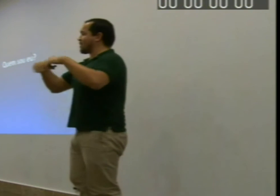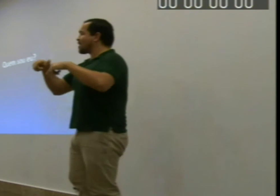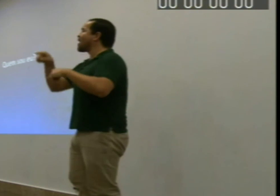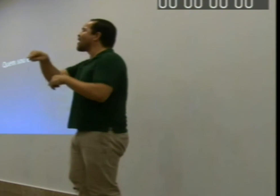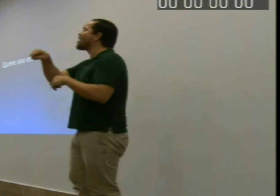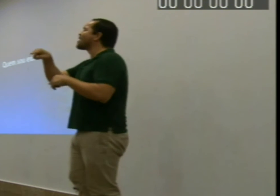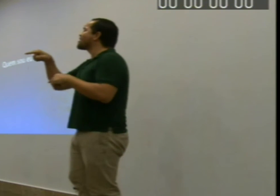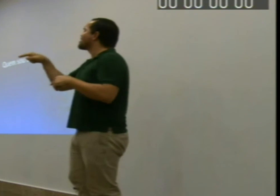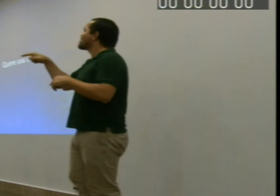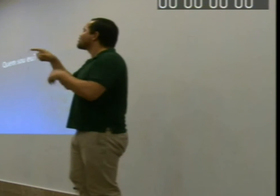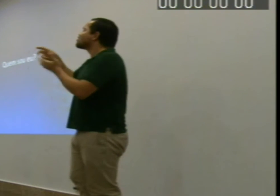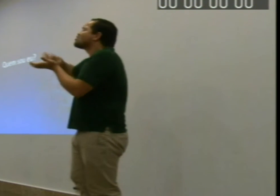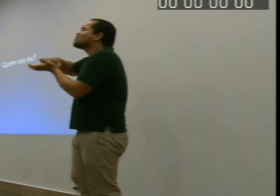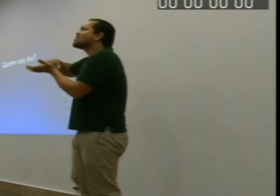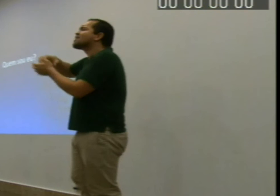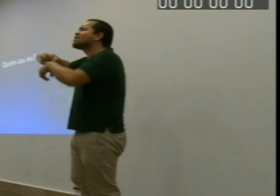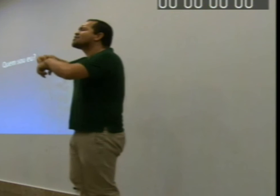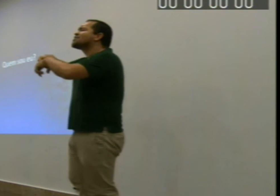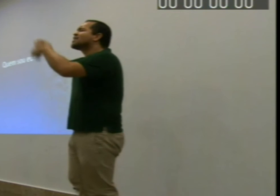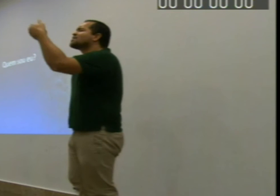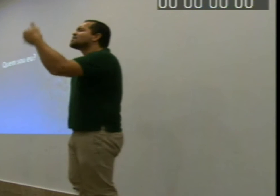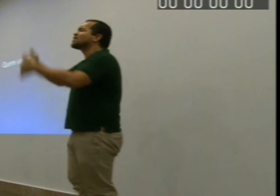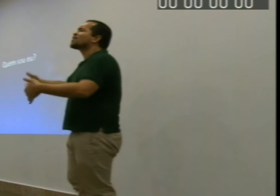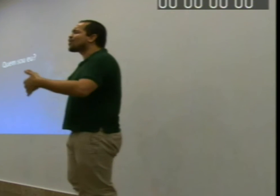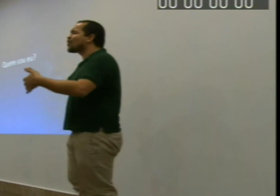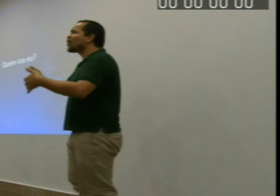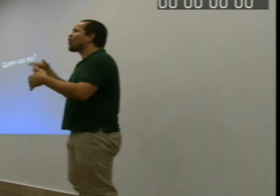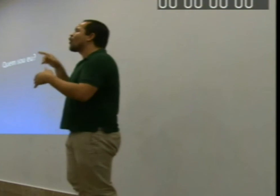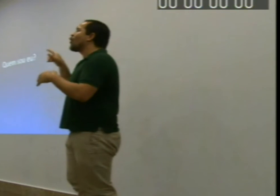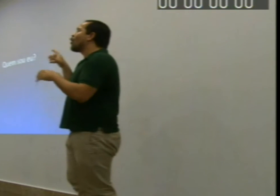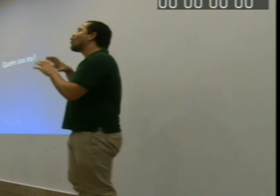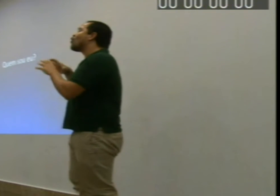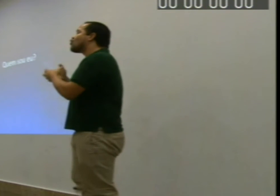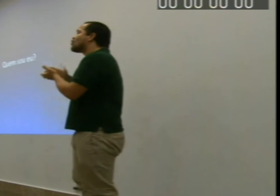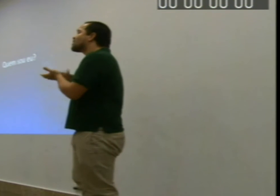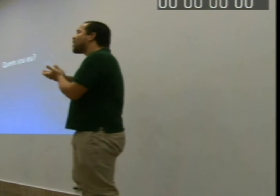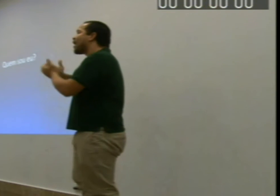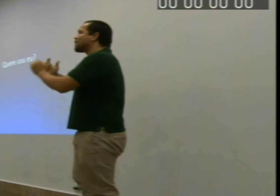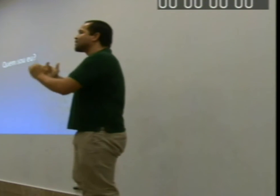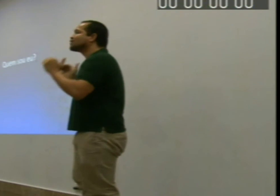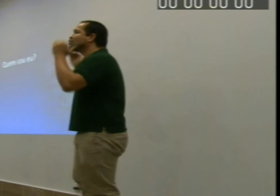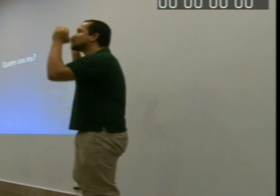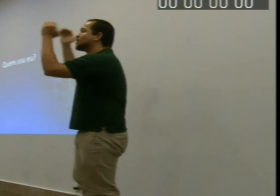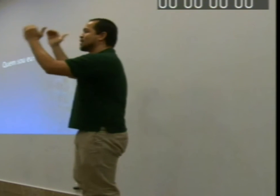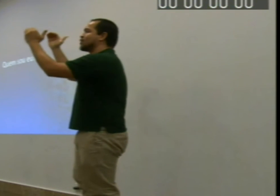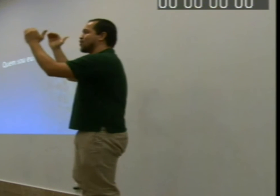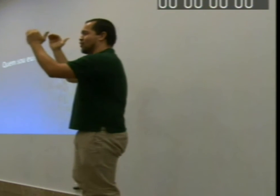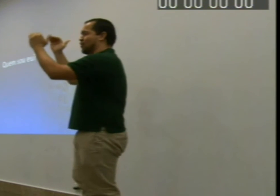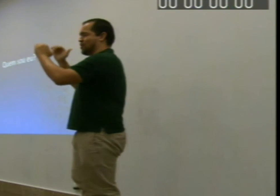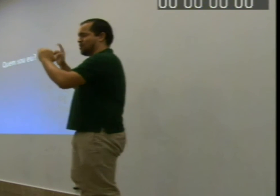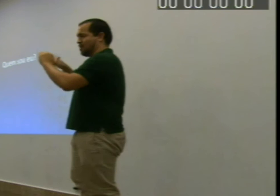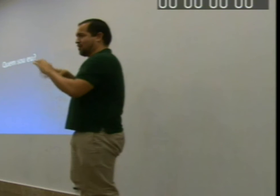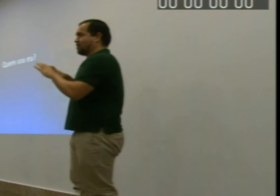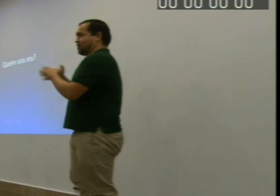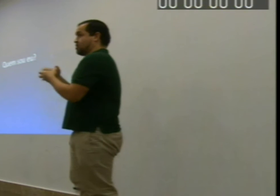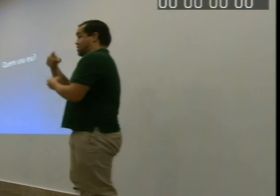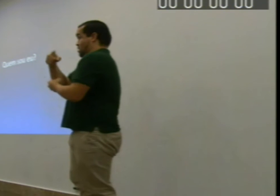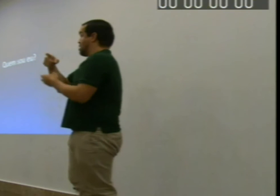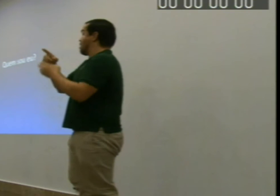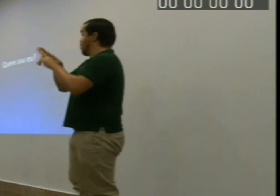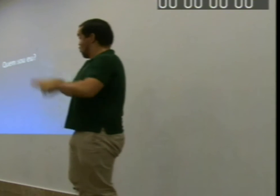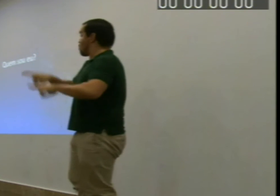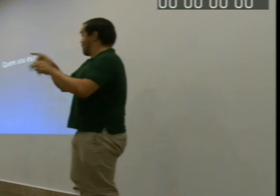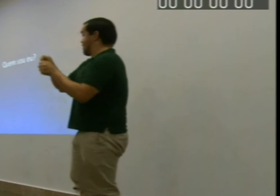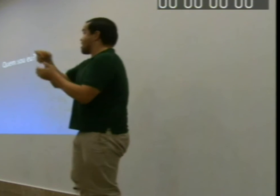então eu comecei a trabalhar e de manhã o José New explicou um pouco da questão do grupo de interprete que